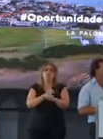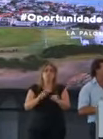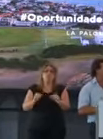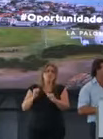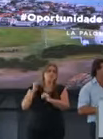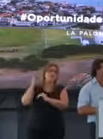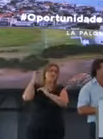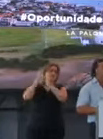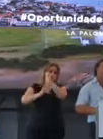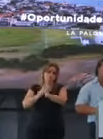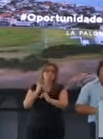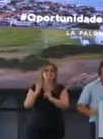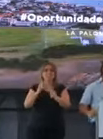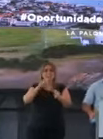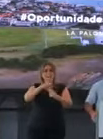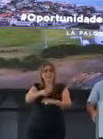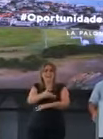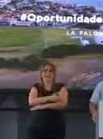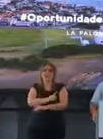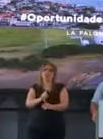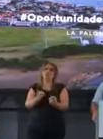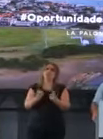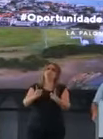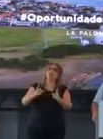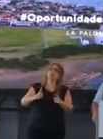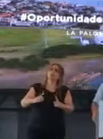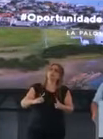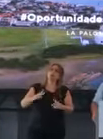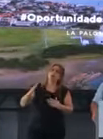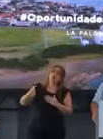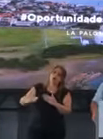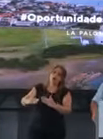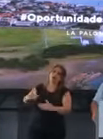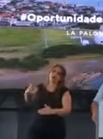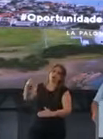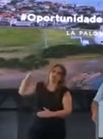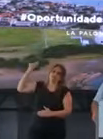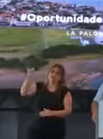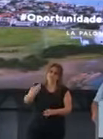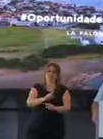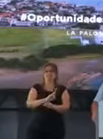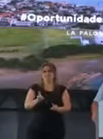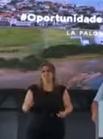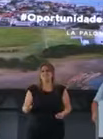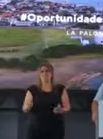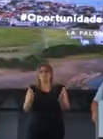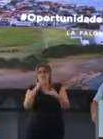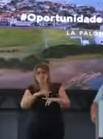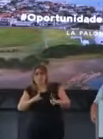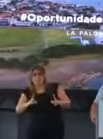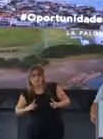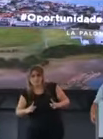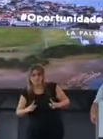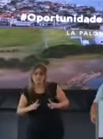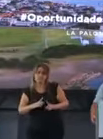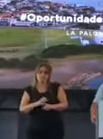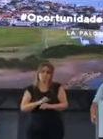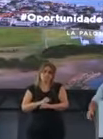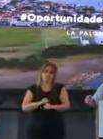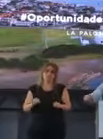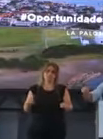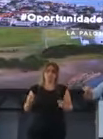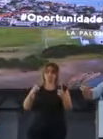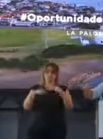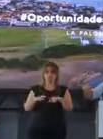cambiar antes. No hay que esperar generaciones. No podemos esperar generaciones. Es más,